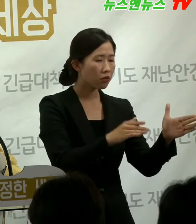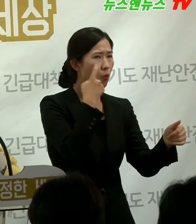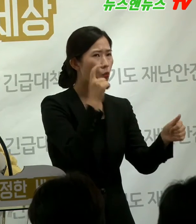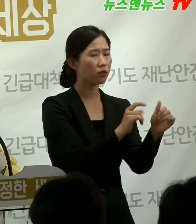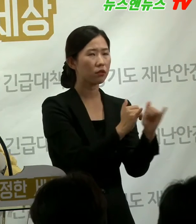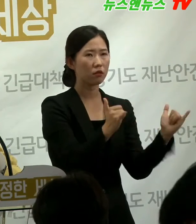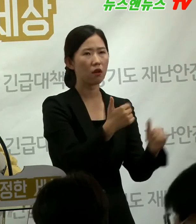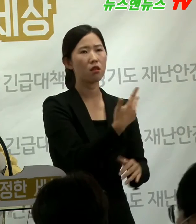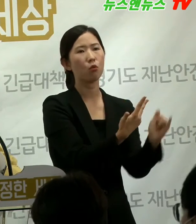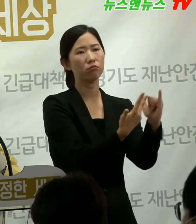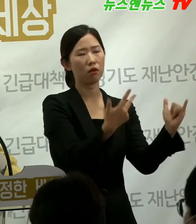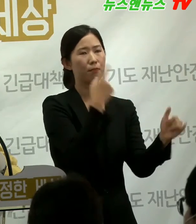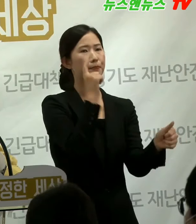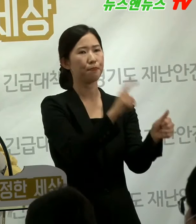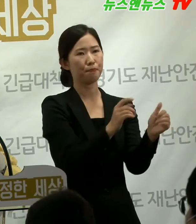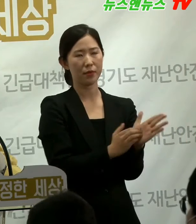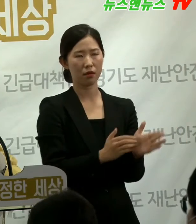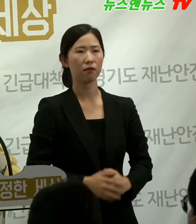좀 첨언을 하면